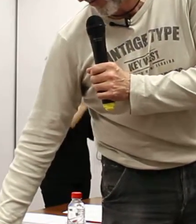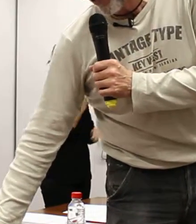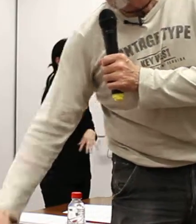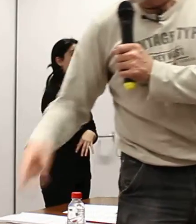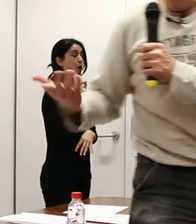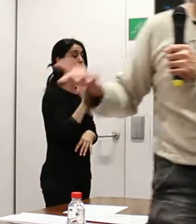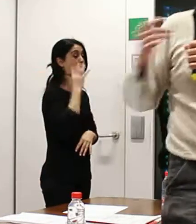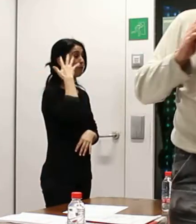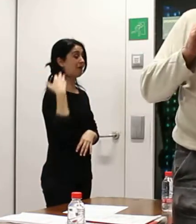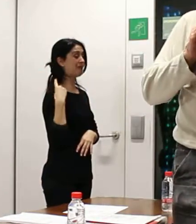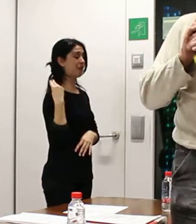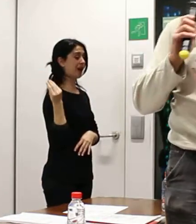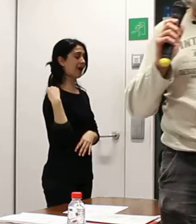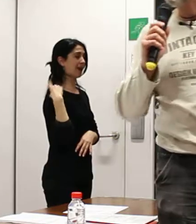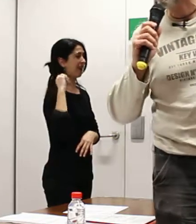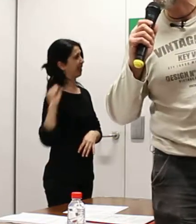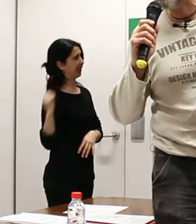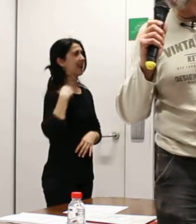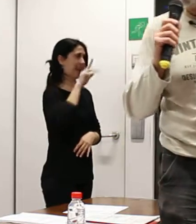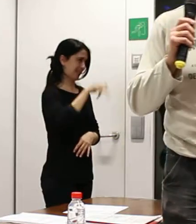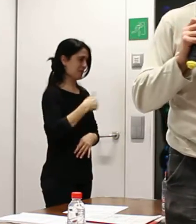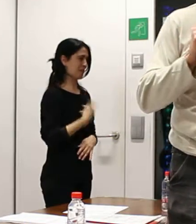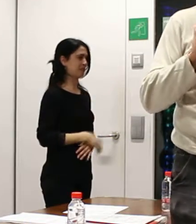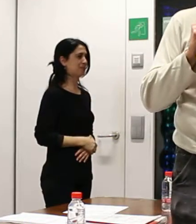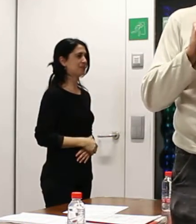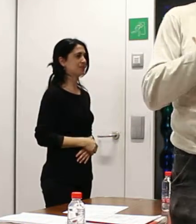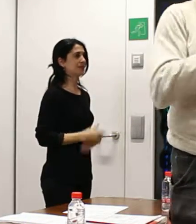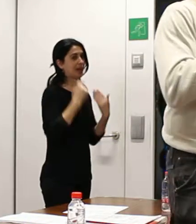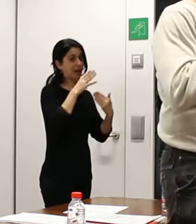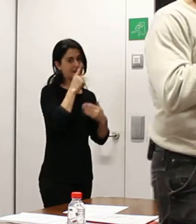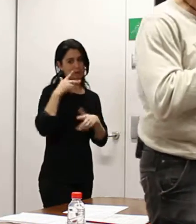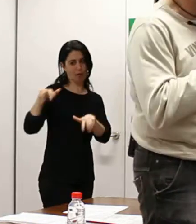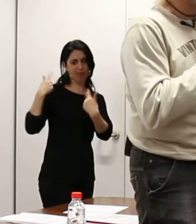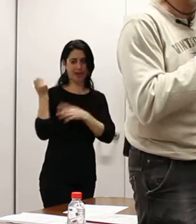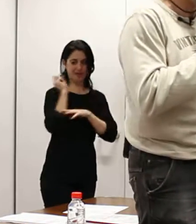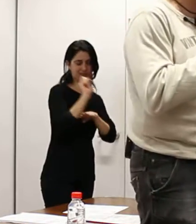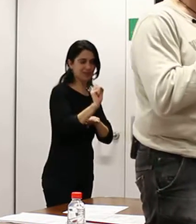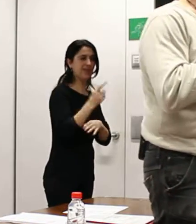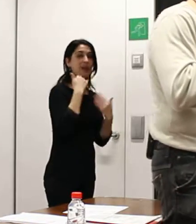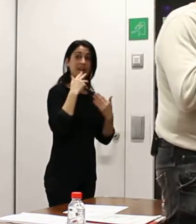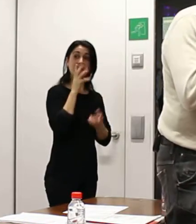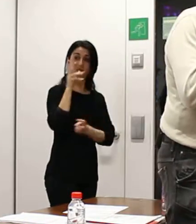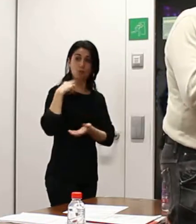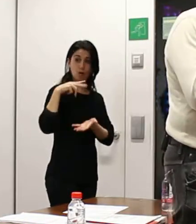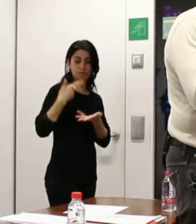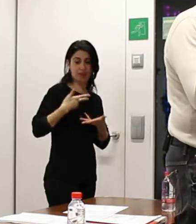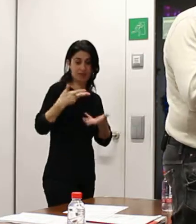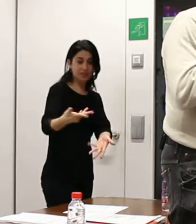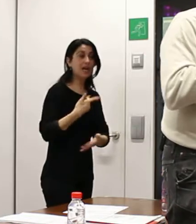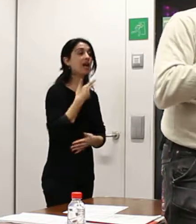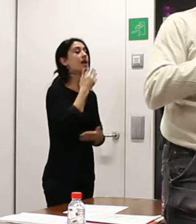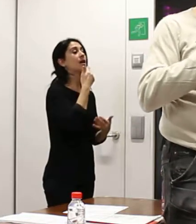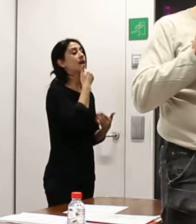doy un poco la espalda. Muchas gracias por invitarnos a estar aquí, como Soma Energía, y muchas gracias a vosotras por estar aquí también a escucharme,